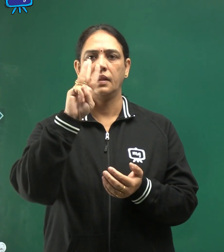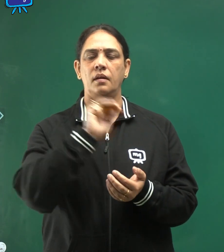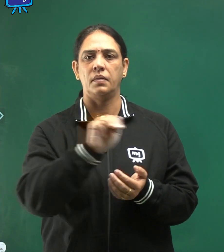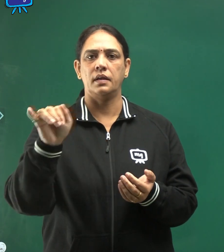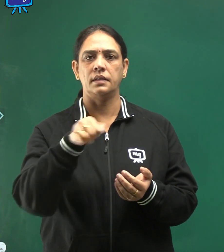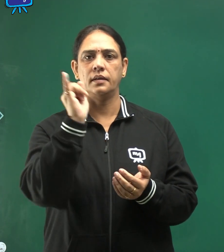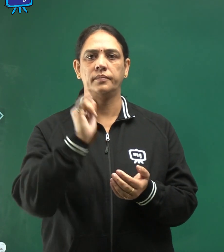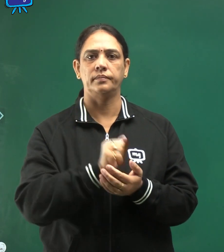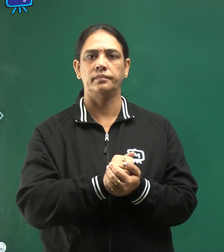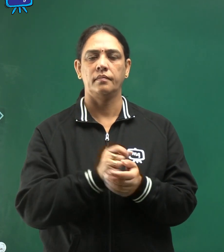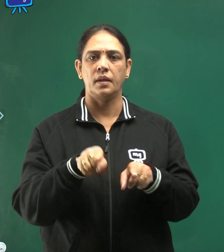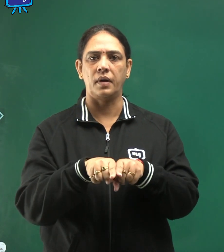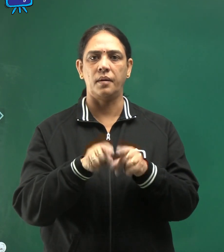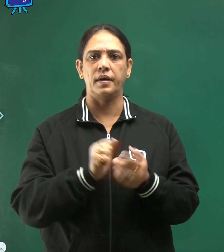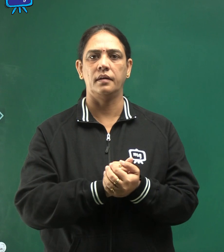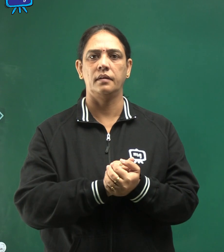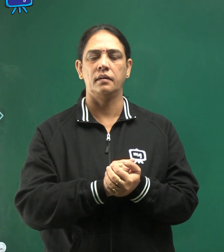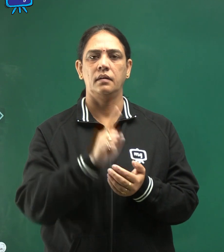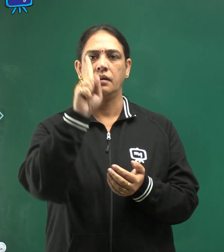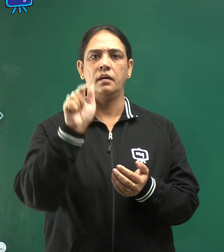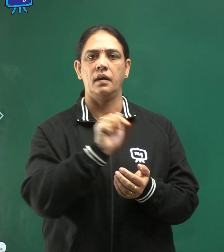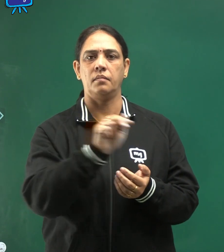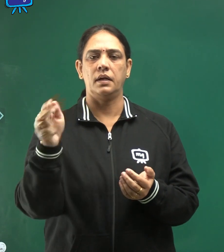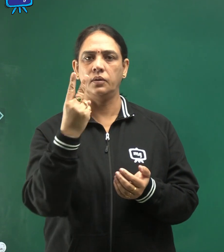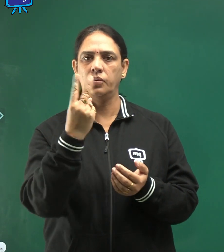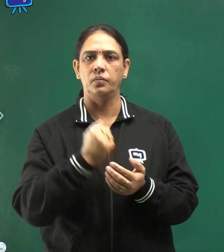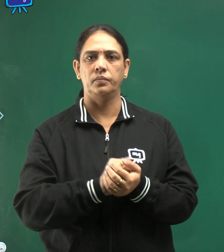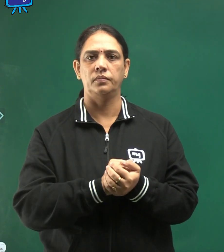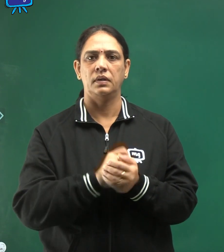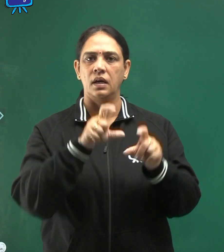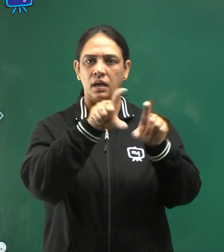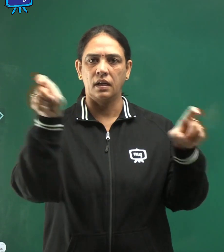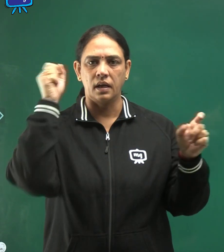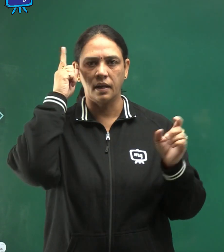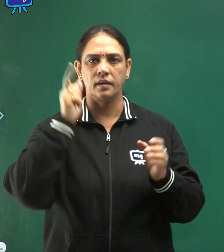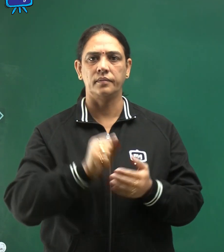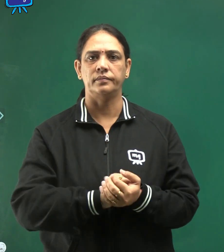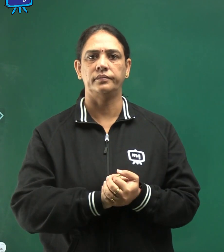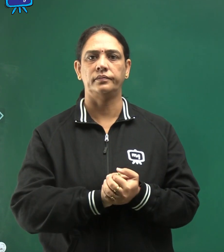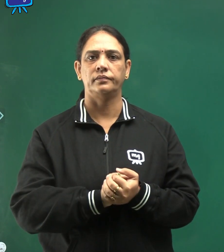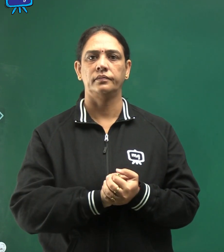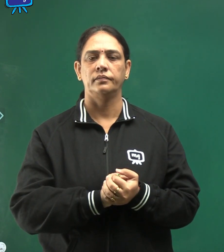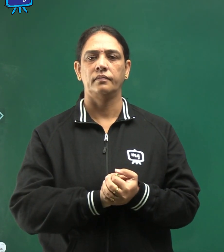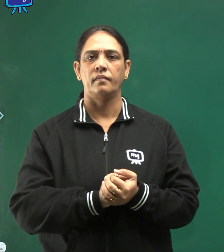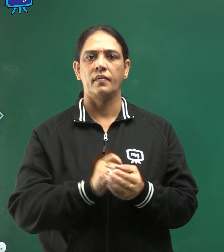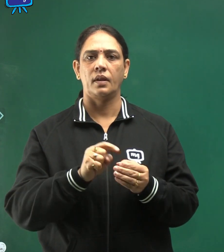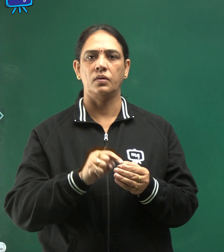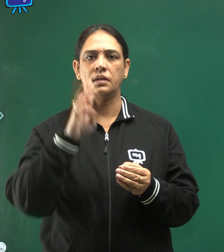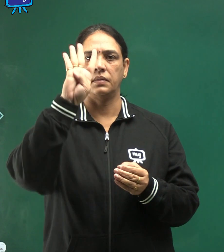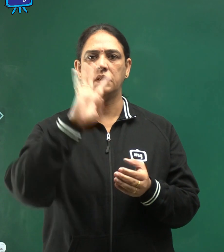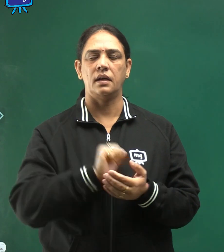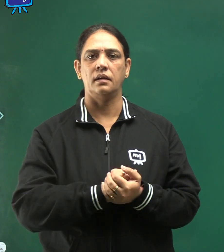3/6 बराबर 1/2। समझ आ गया? प्रश्न नंबर